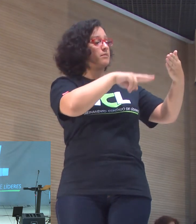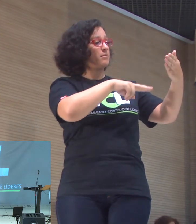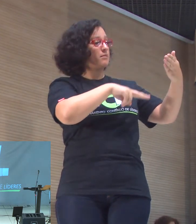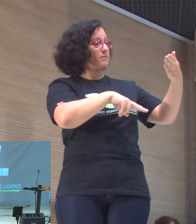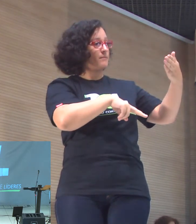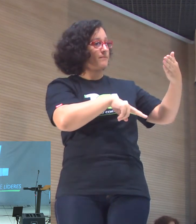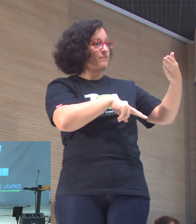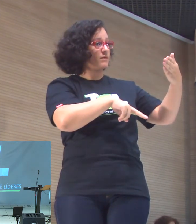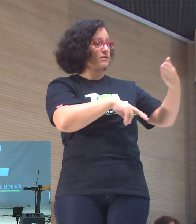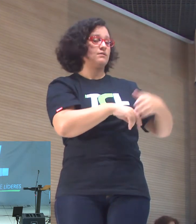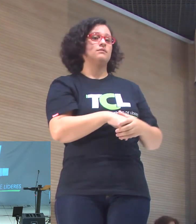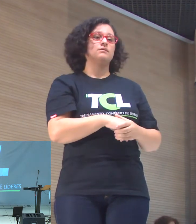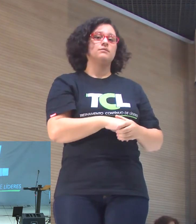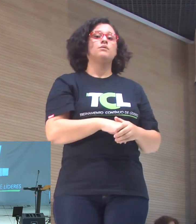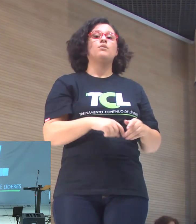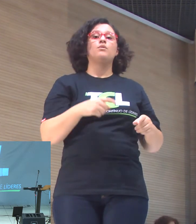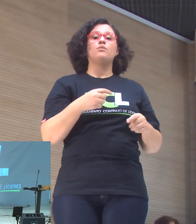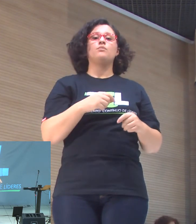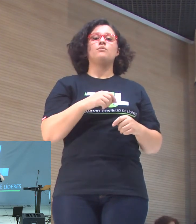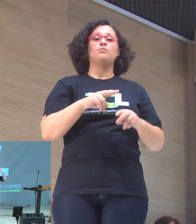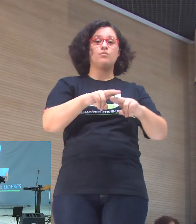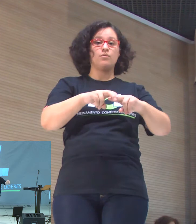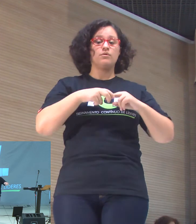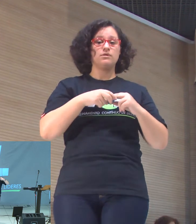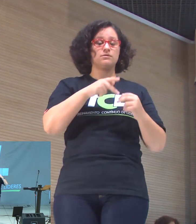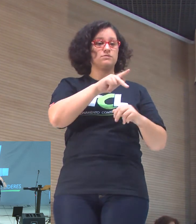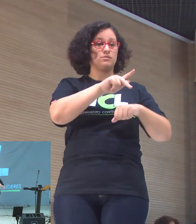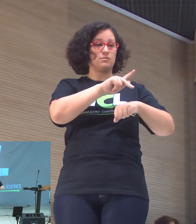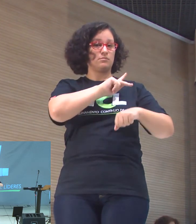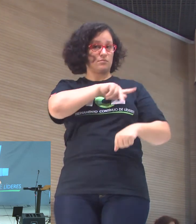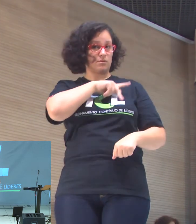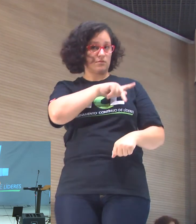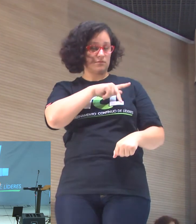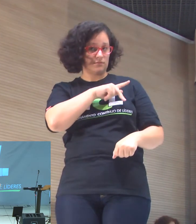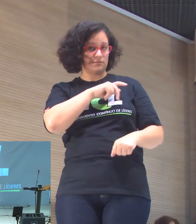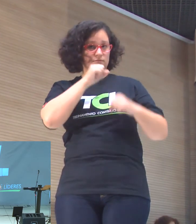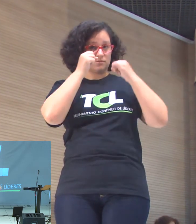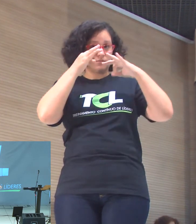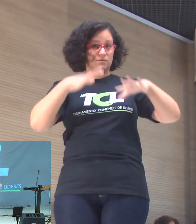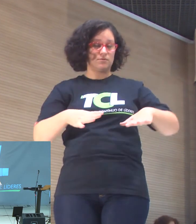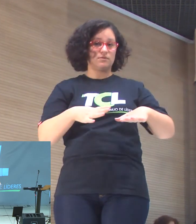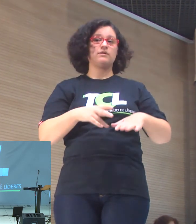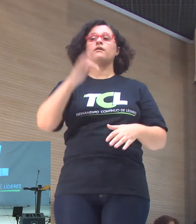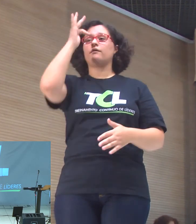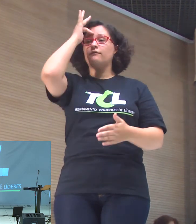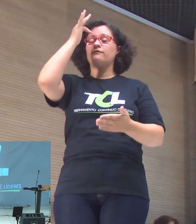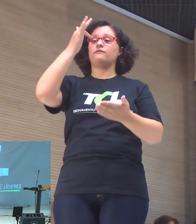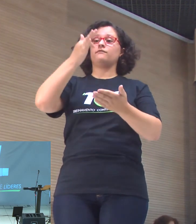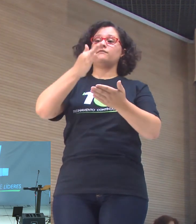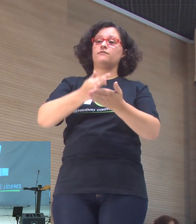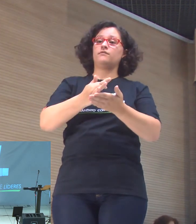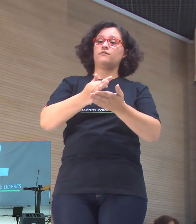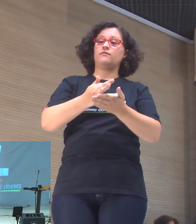razão que Paulo também diz que a fé vem pelo ouvir e ouvir pela palavra de Deus, ou pela pregação da